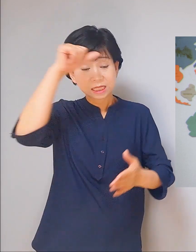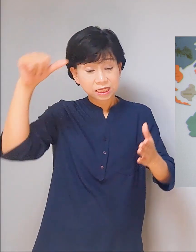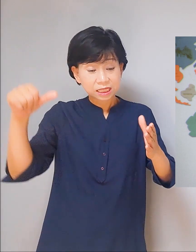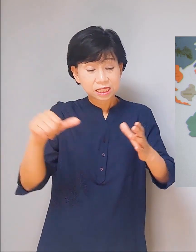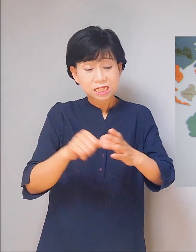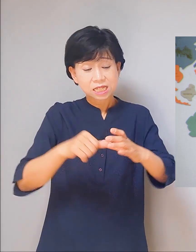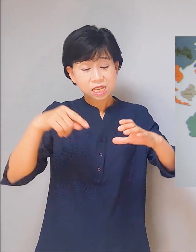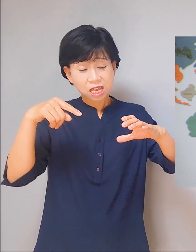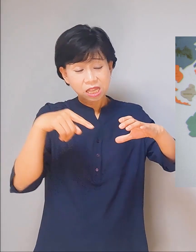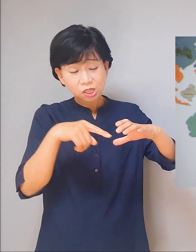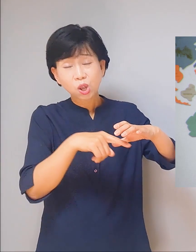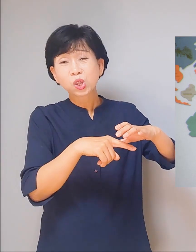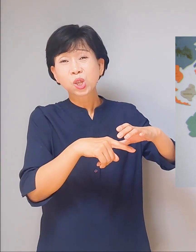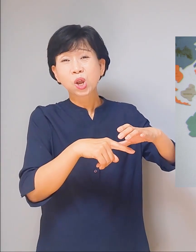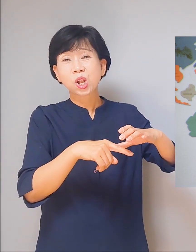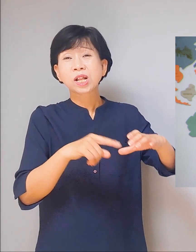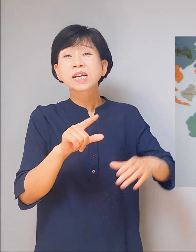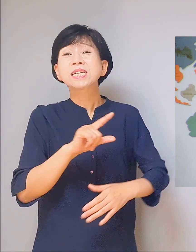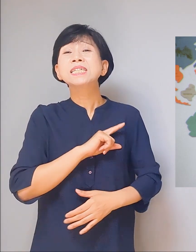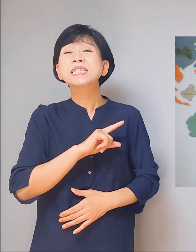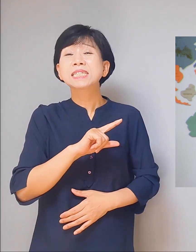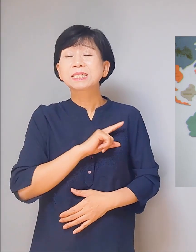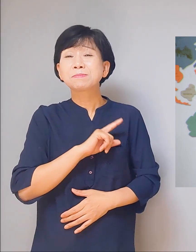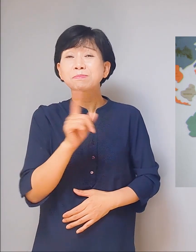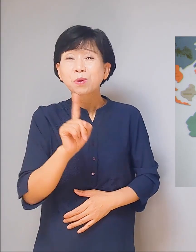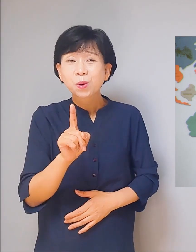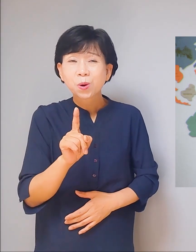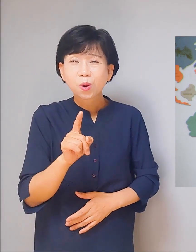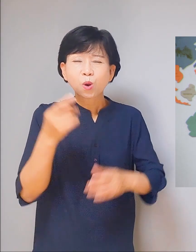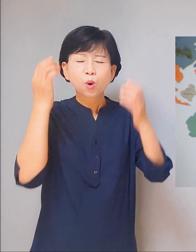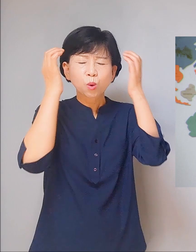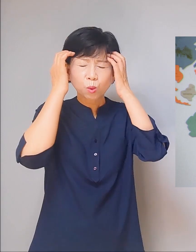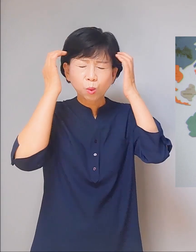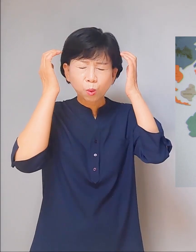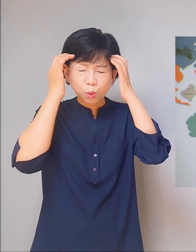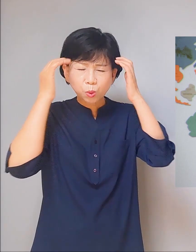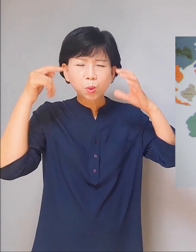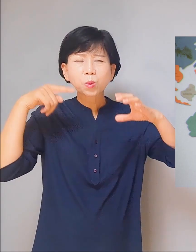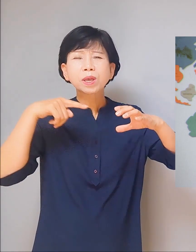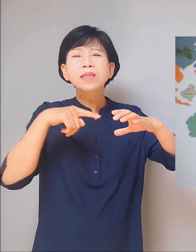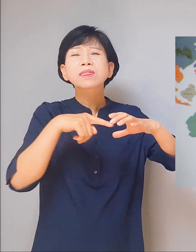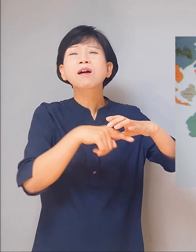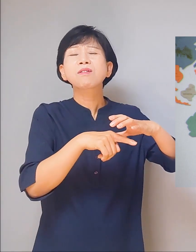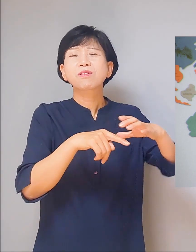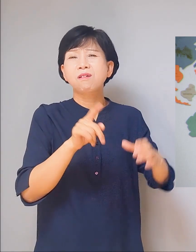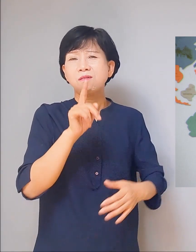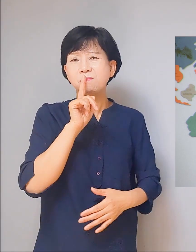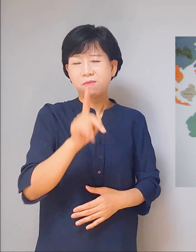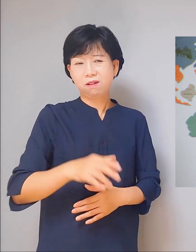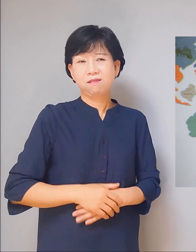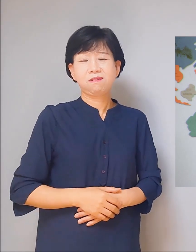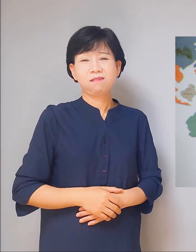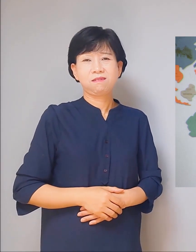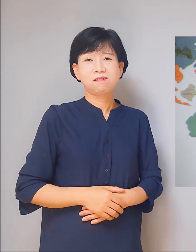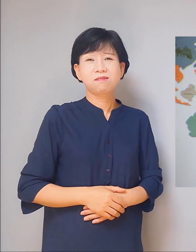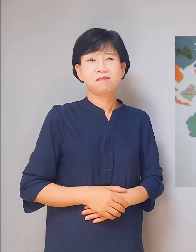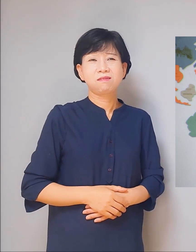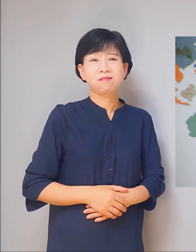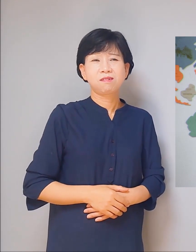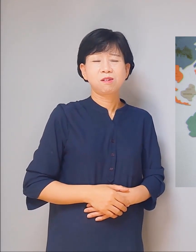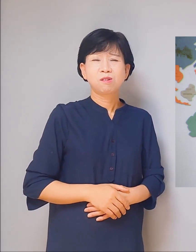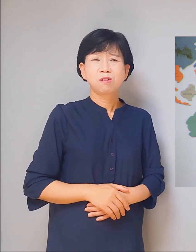터널에도 이름이 있어요. 고통의 터널입니다. 터널이라고 하기에는 또